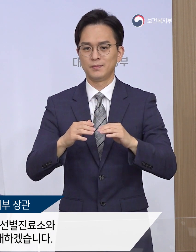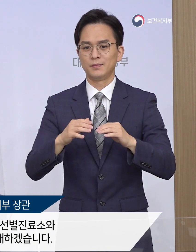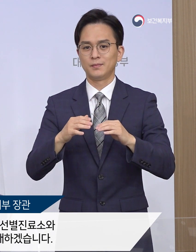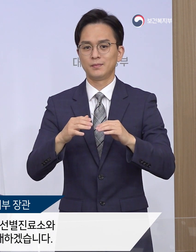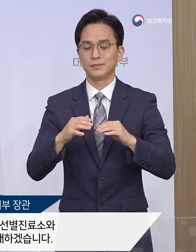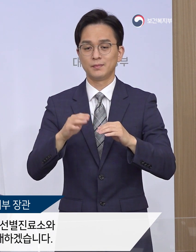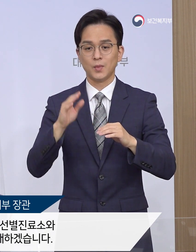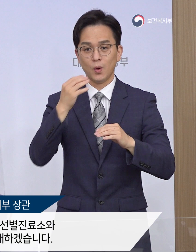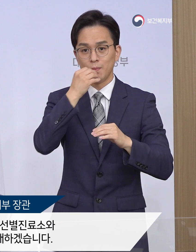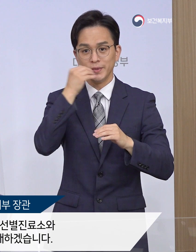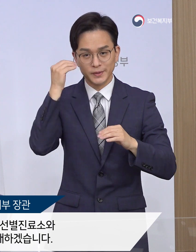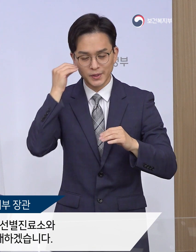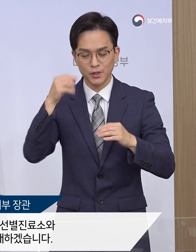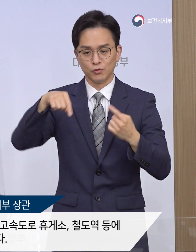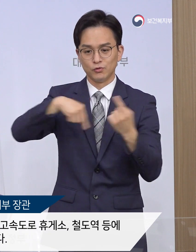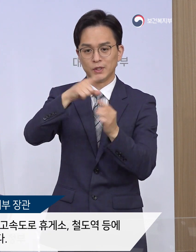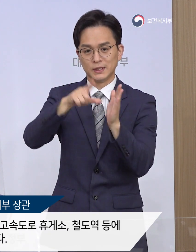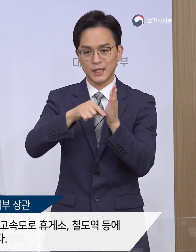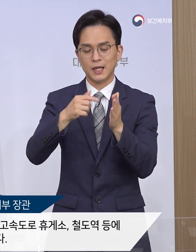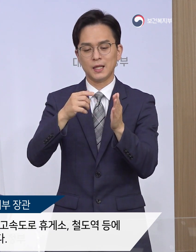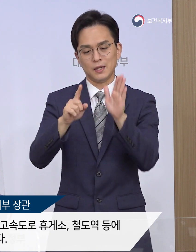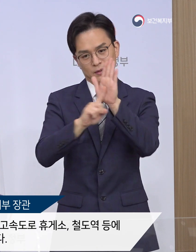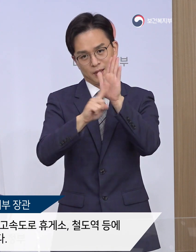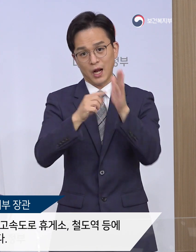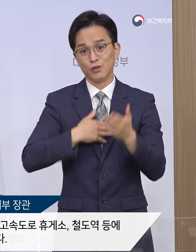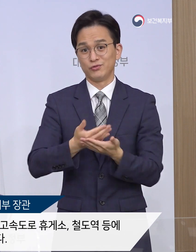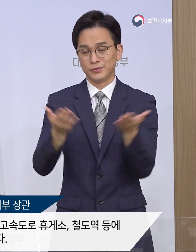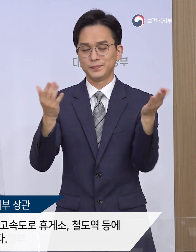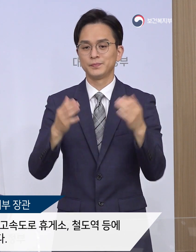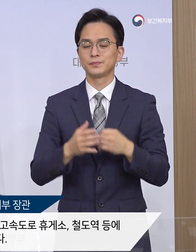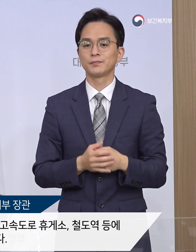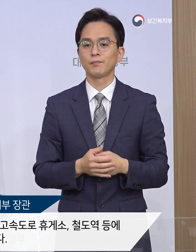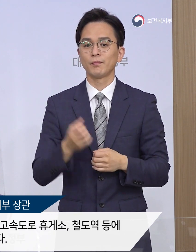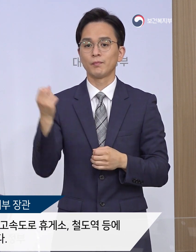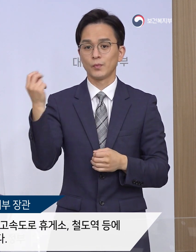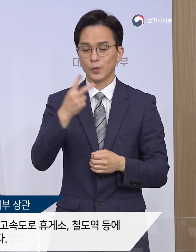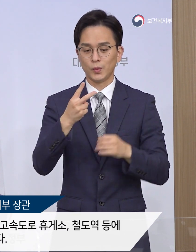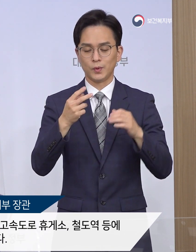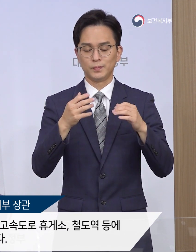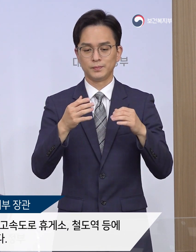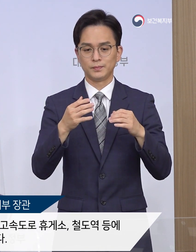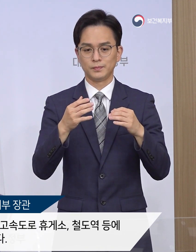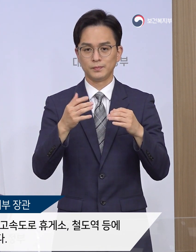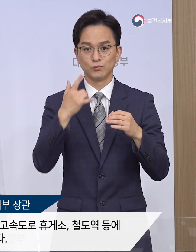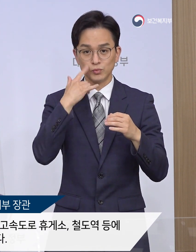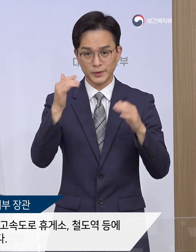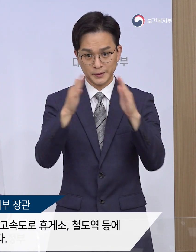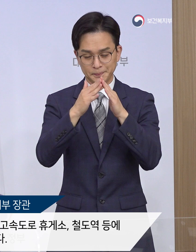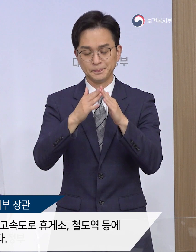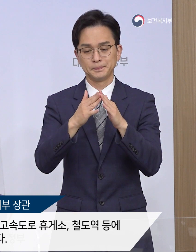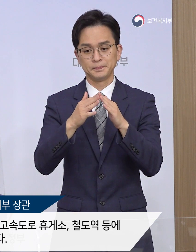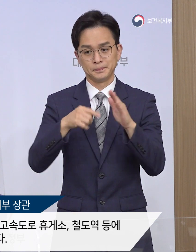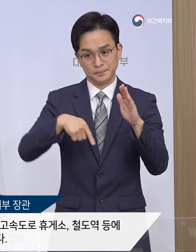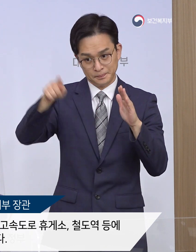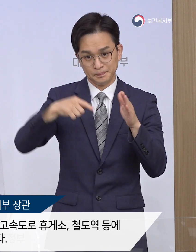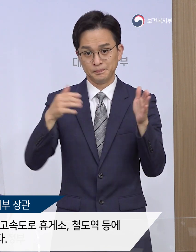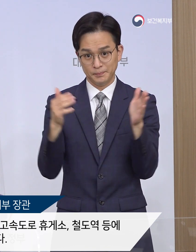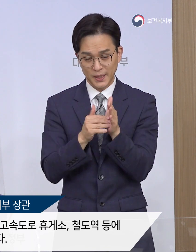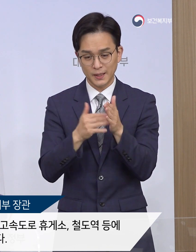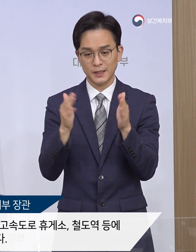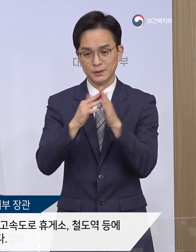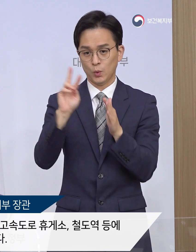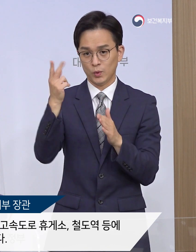정보를 안내하겠습니다. 귀향하거나 귀성할 때 진단검사를 받기 쉽도록 고속도로